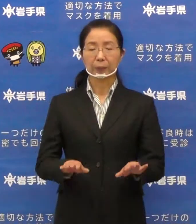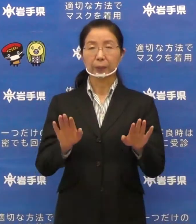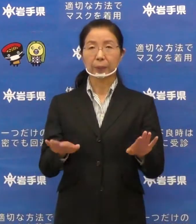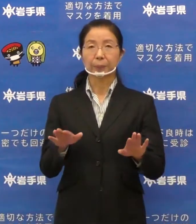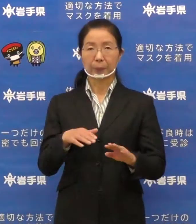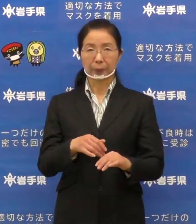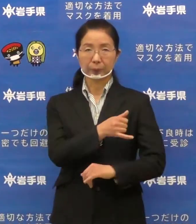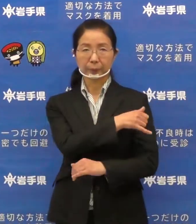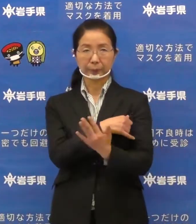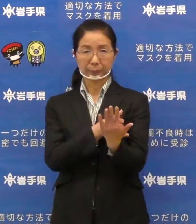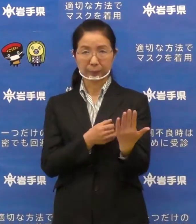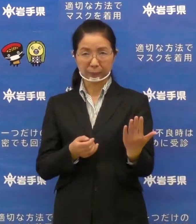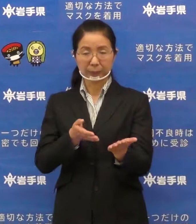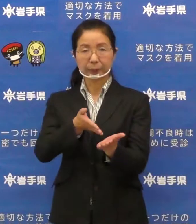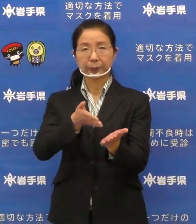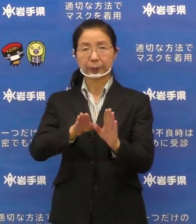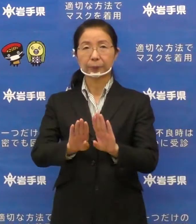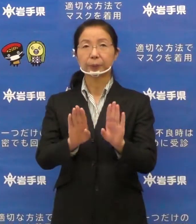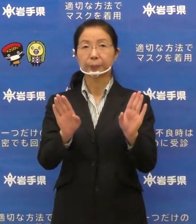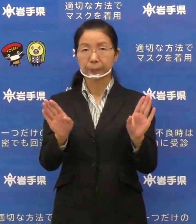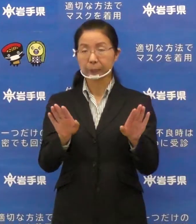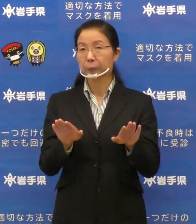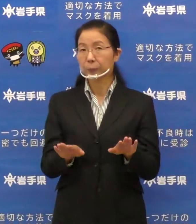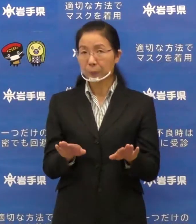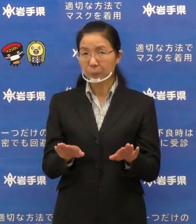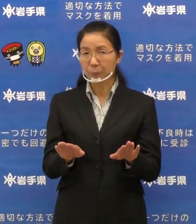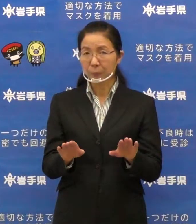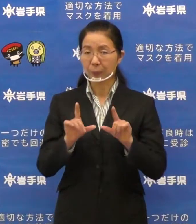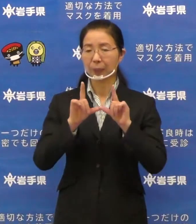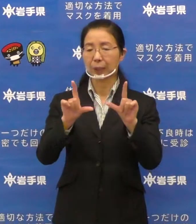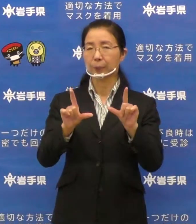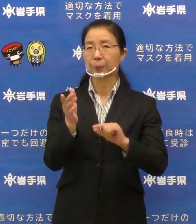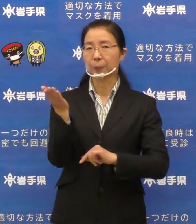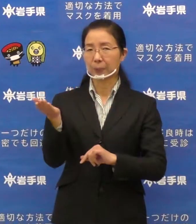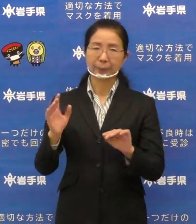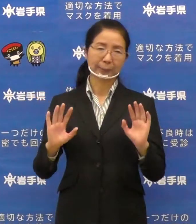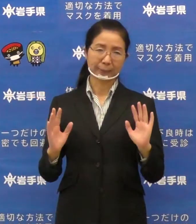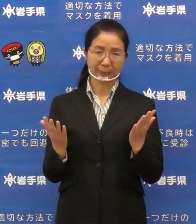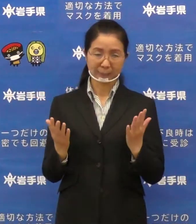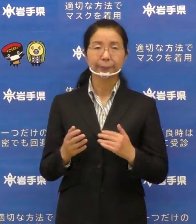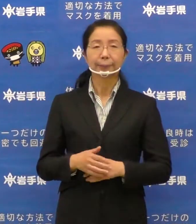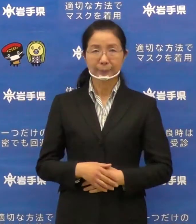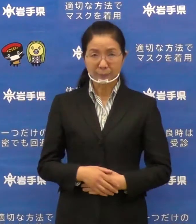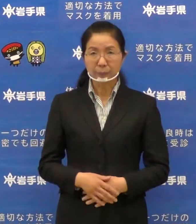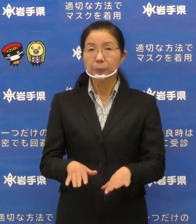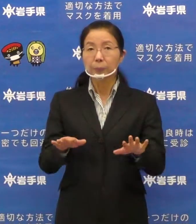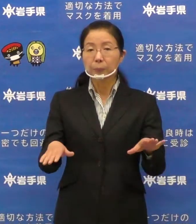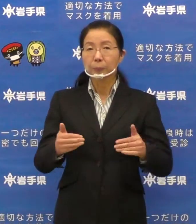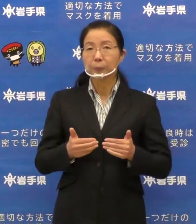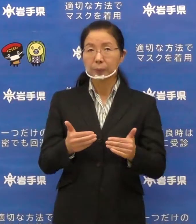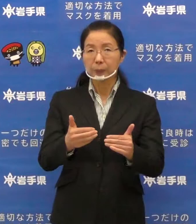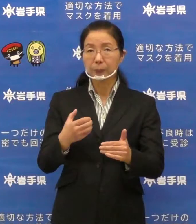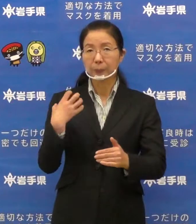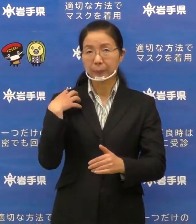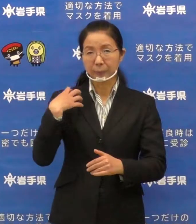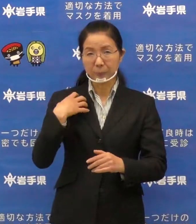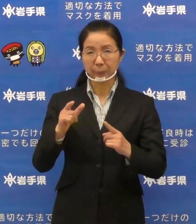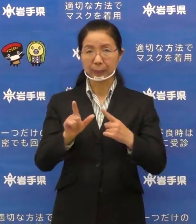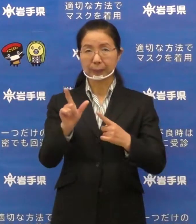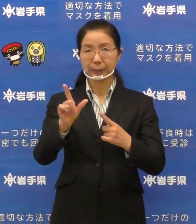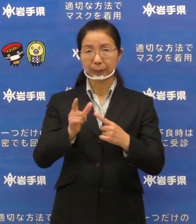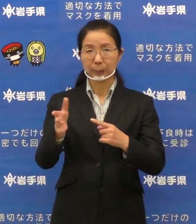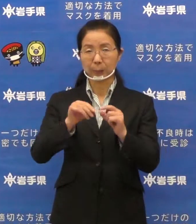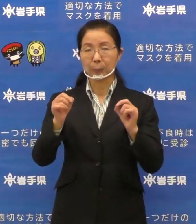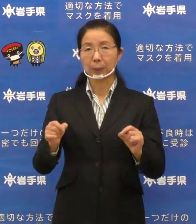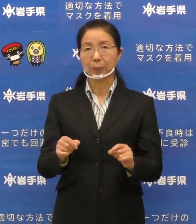いまから記者会見を行います。本日は知事からの発表はございません。本日の進行は NHK 盛岡